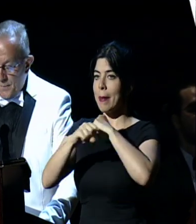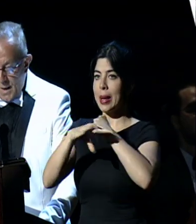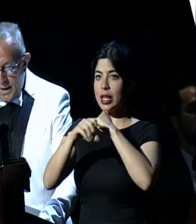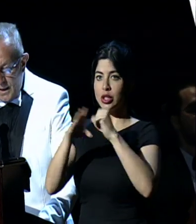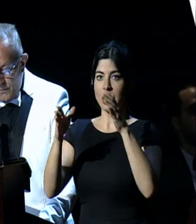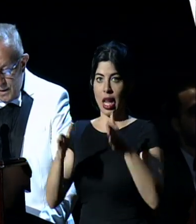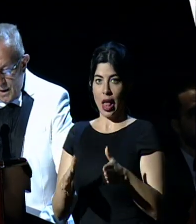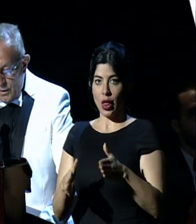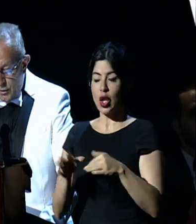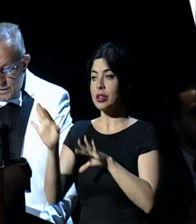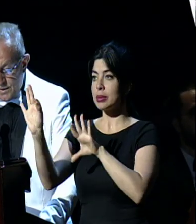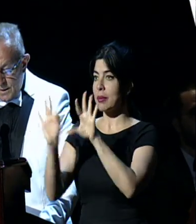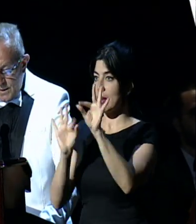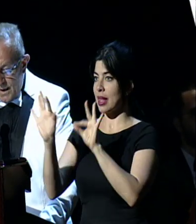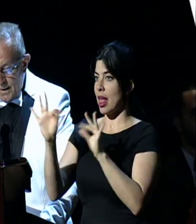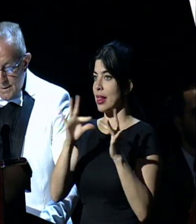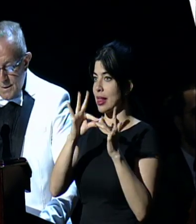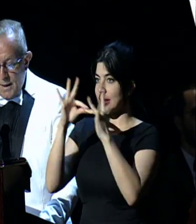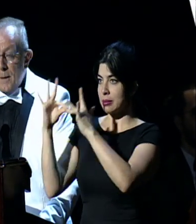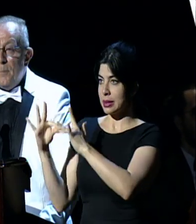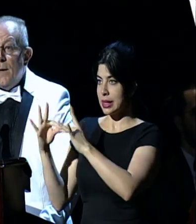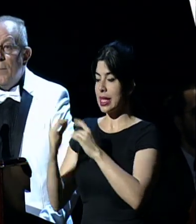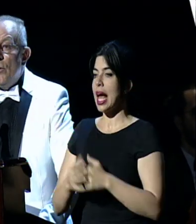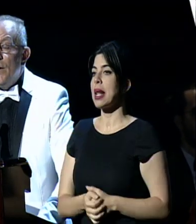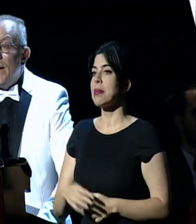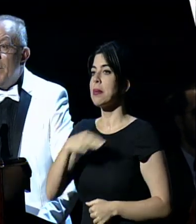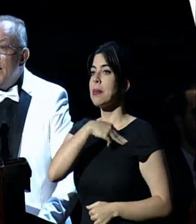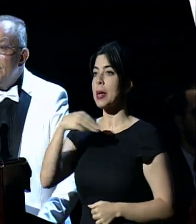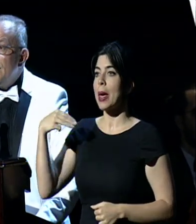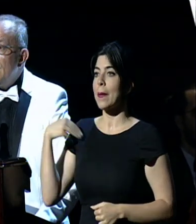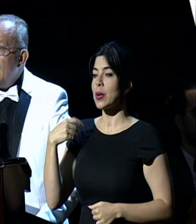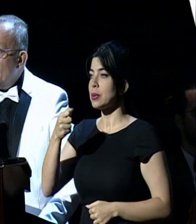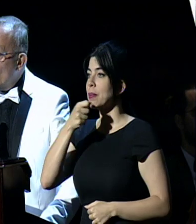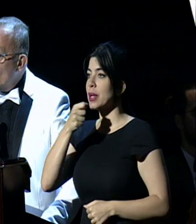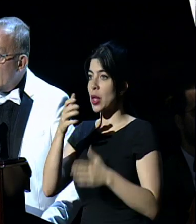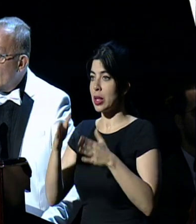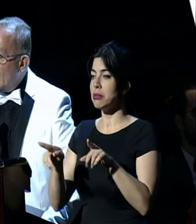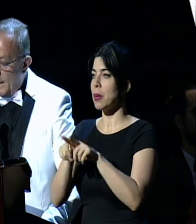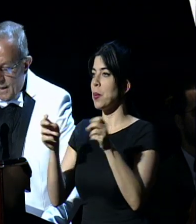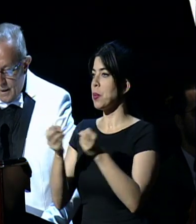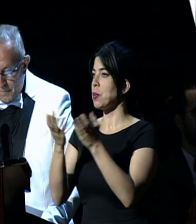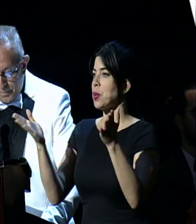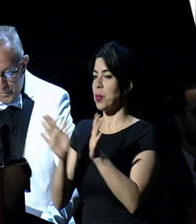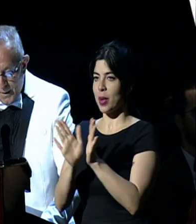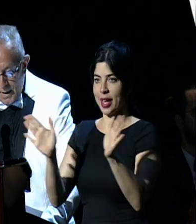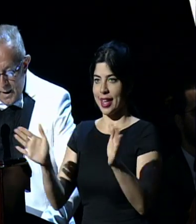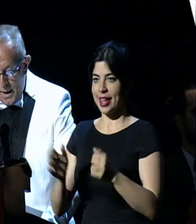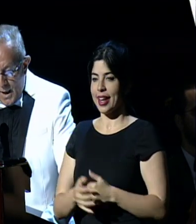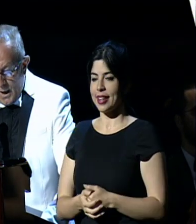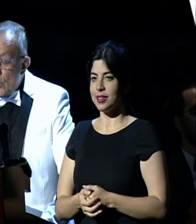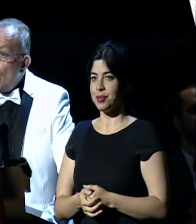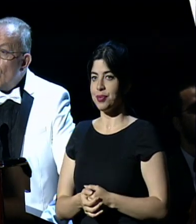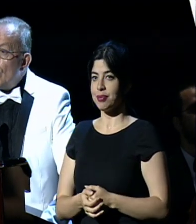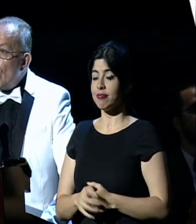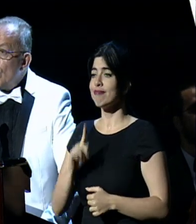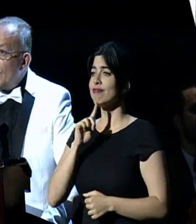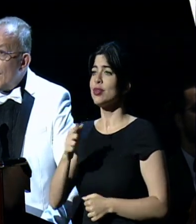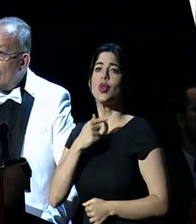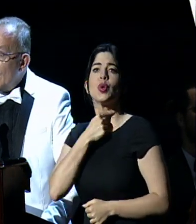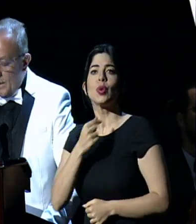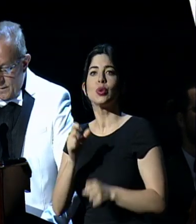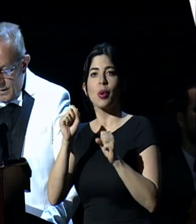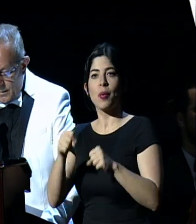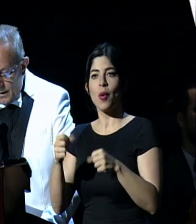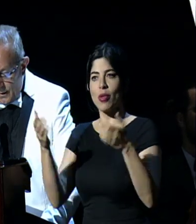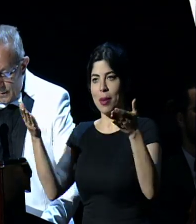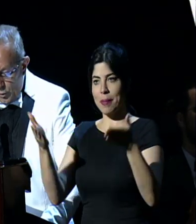patrocinadores, invitados especiales, miembros de la prensa y público en general. Es un gusto contar